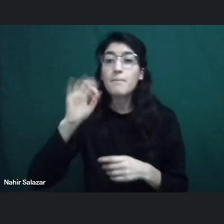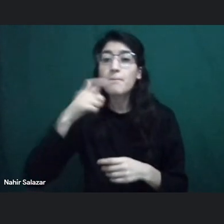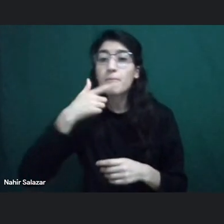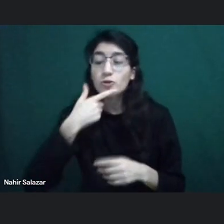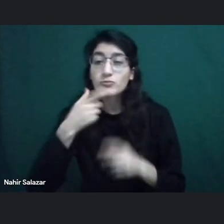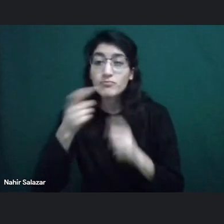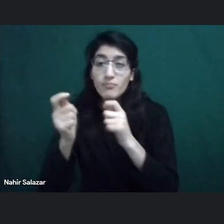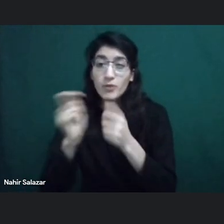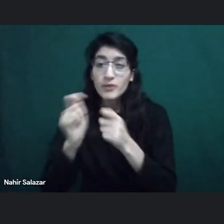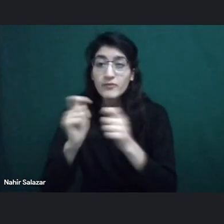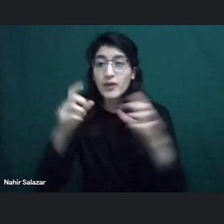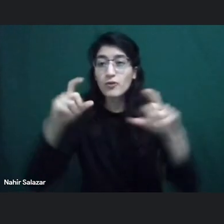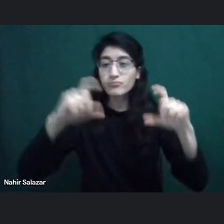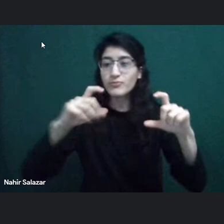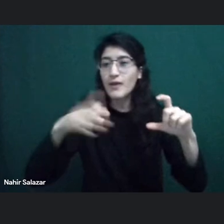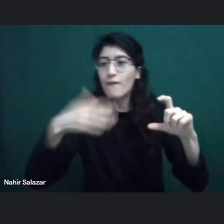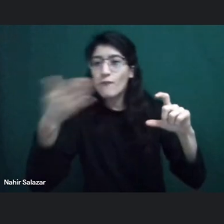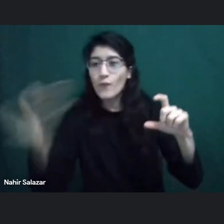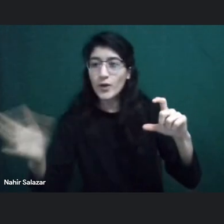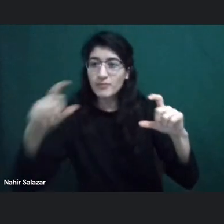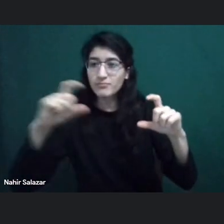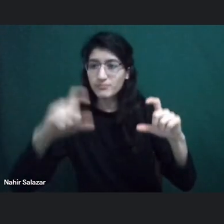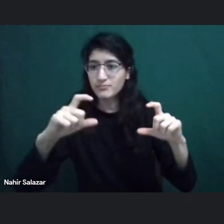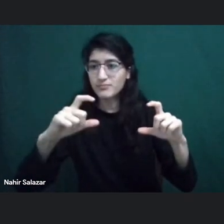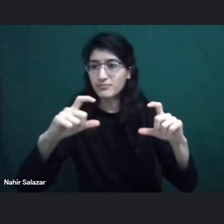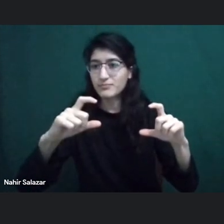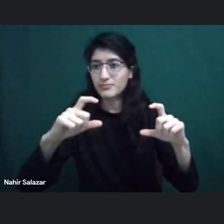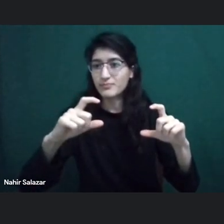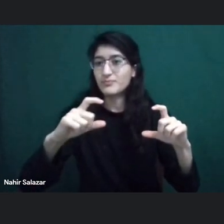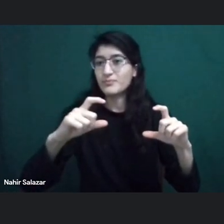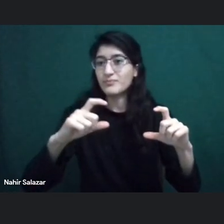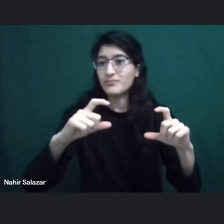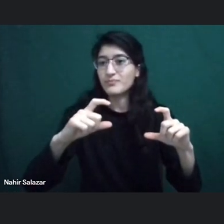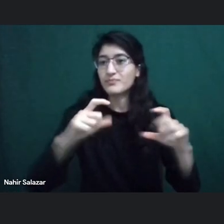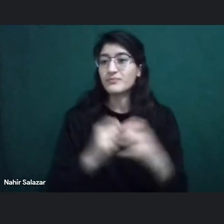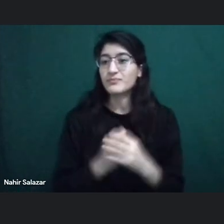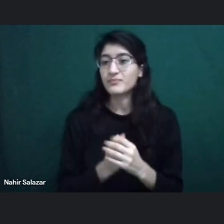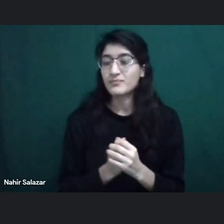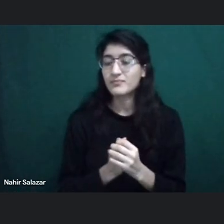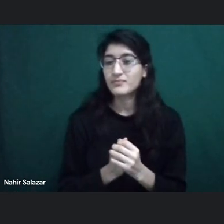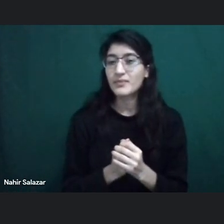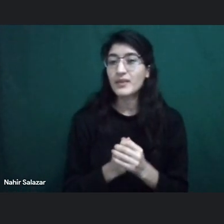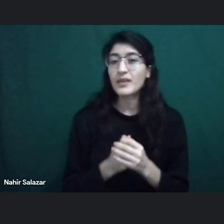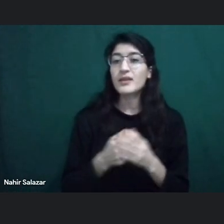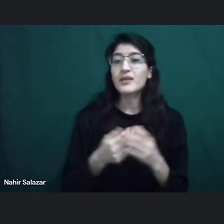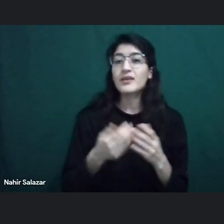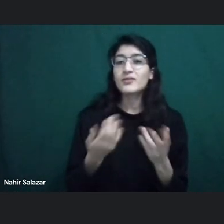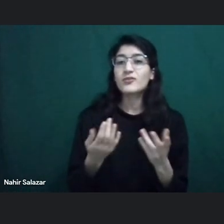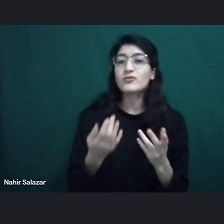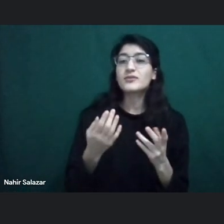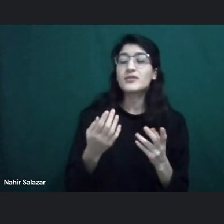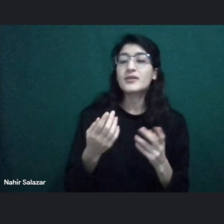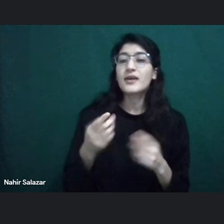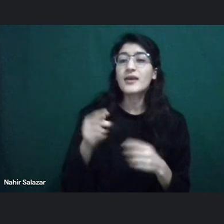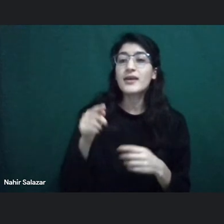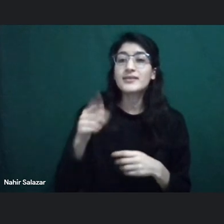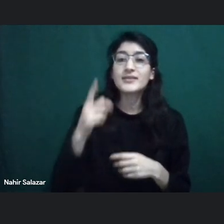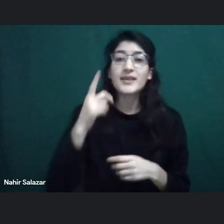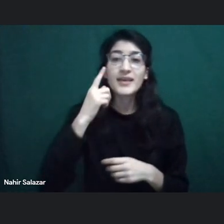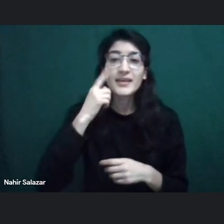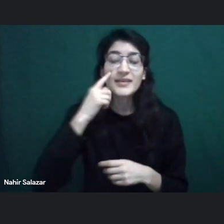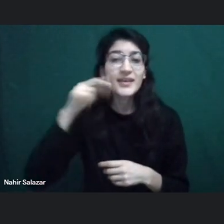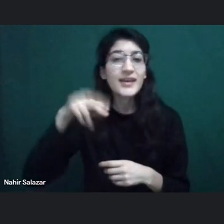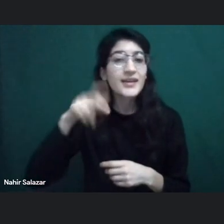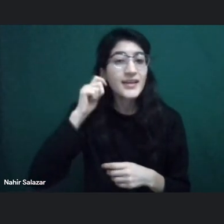fuera. Y en ese caso, todos los ING tienen como raíz un verbo,